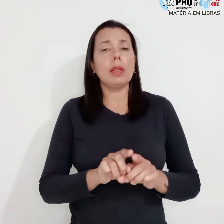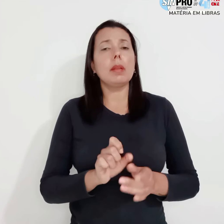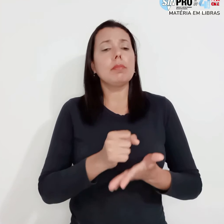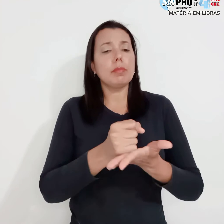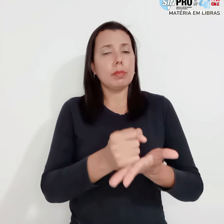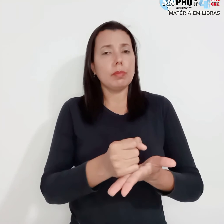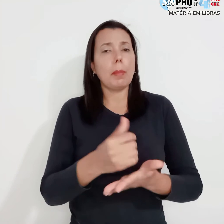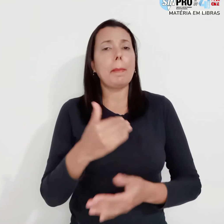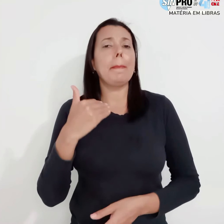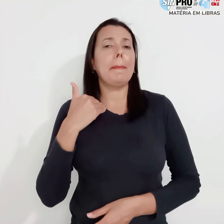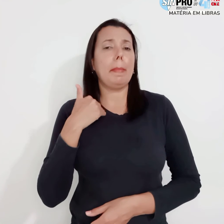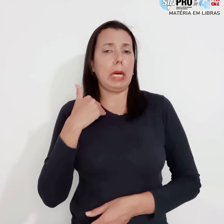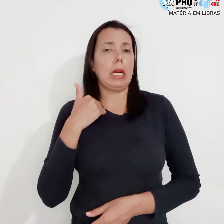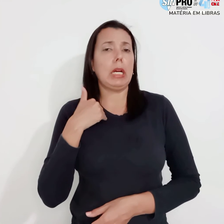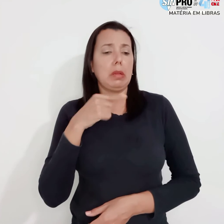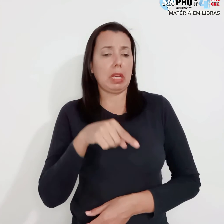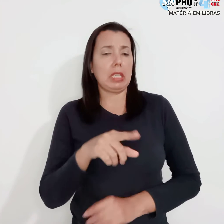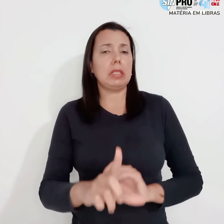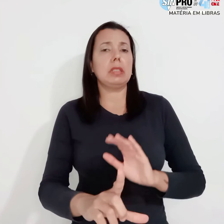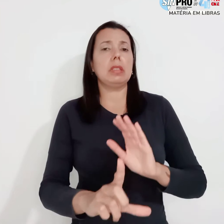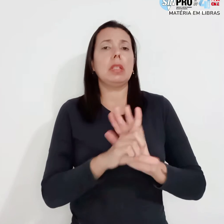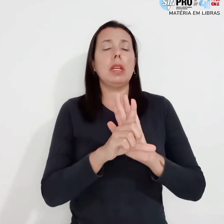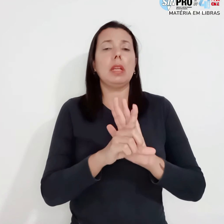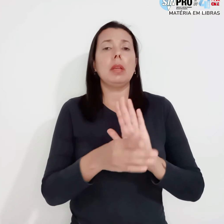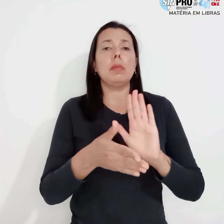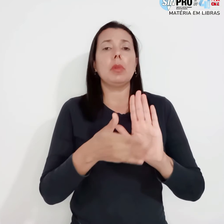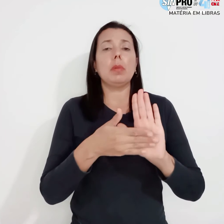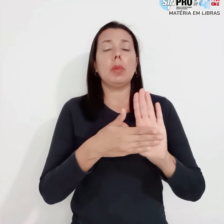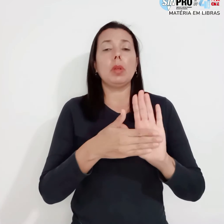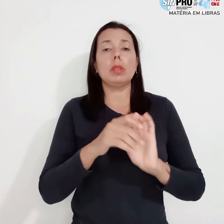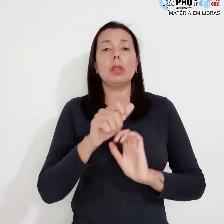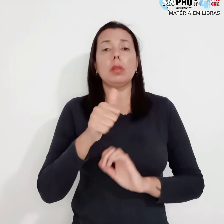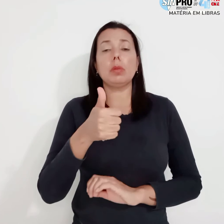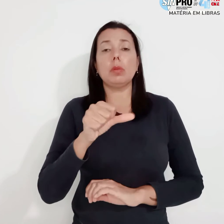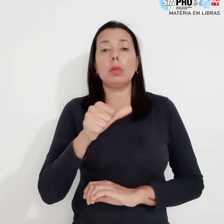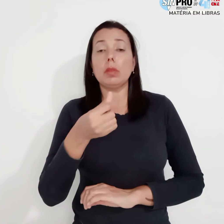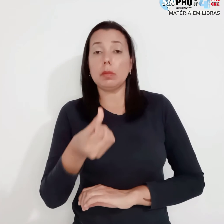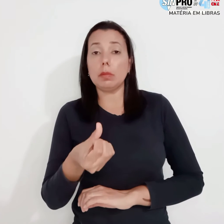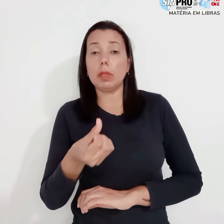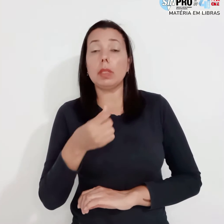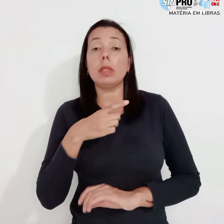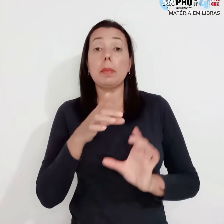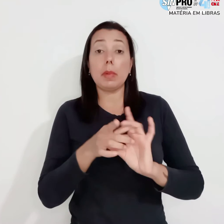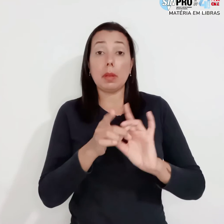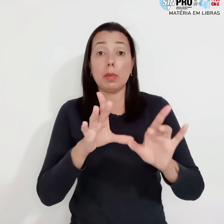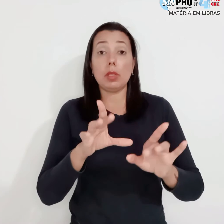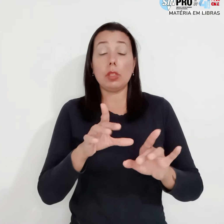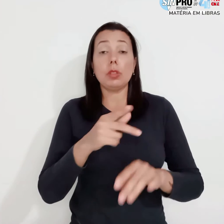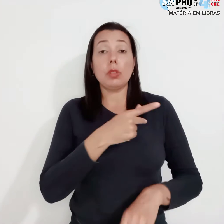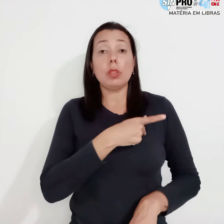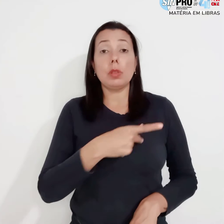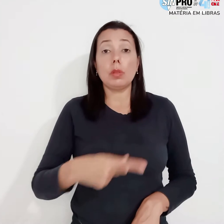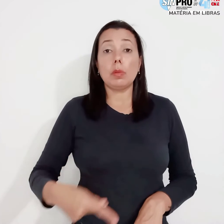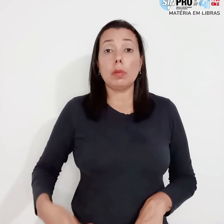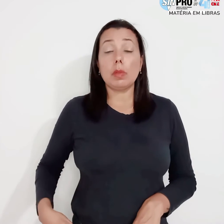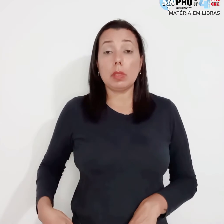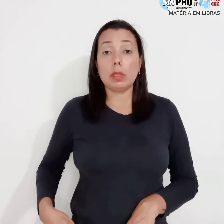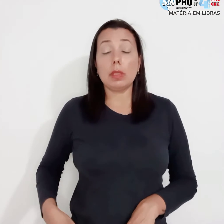para beneficiar os bancos, essa lei, PEC 186, permite que o presidente,